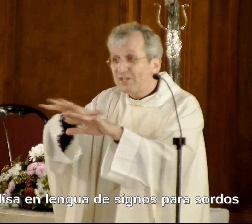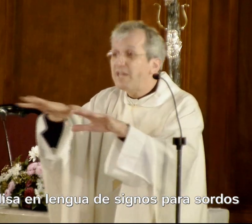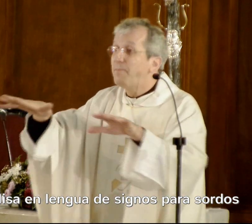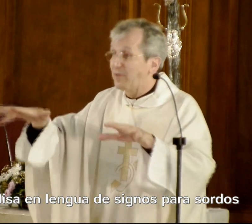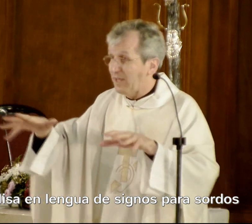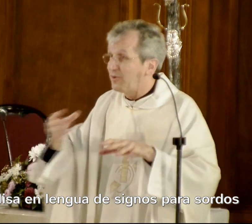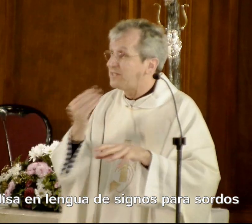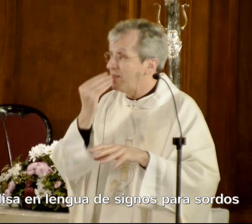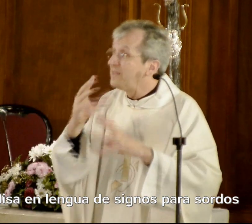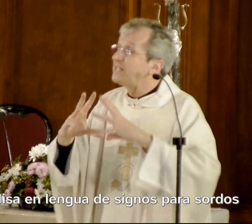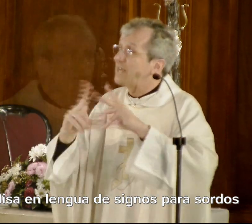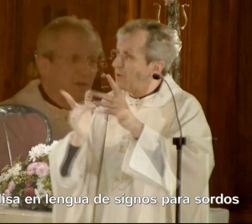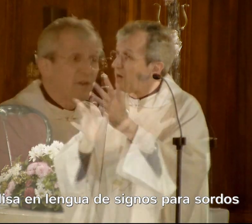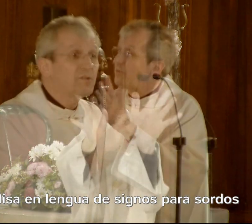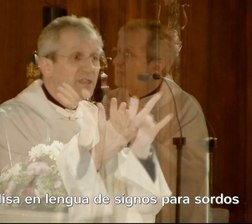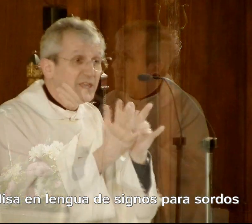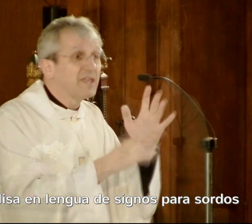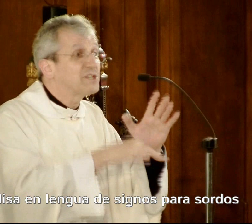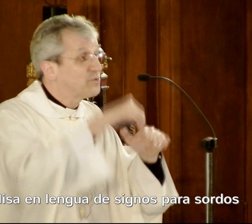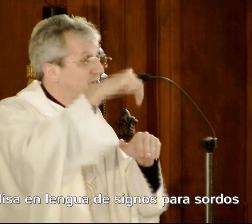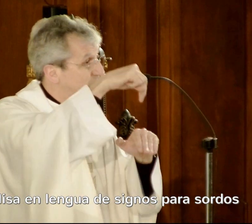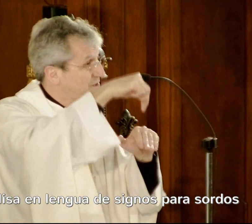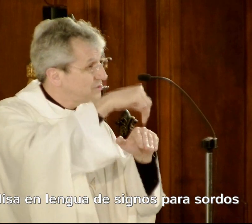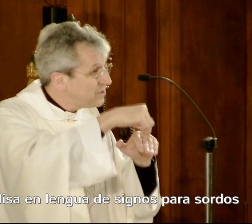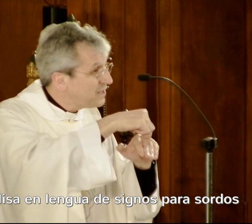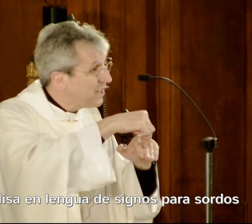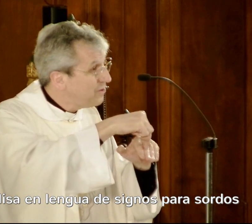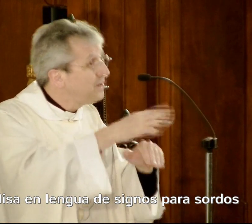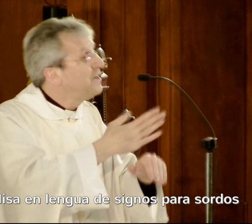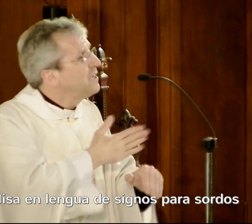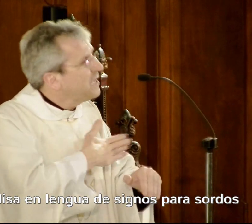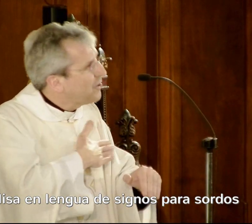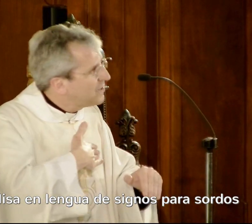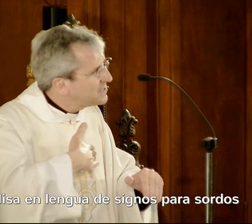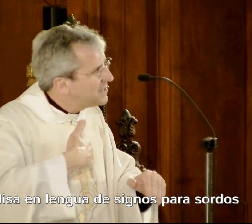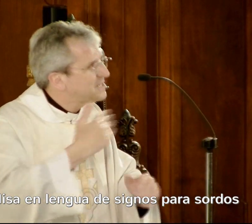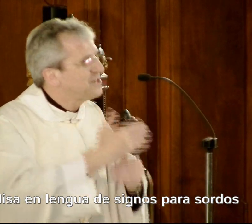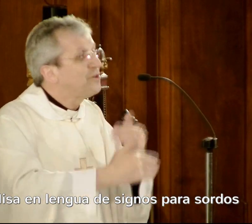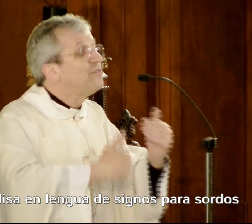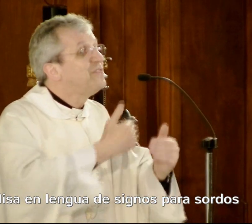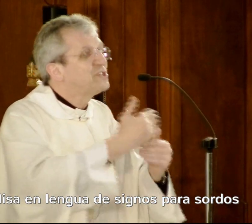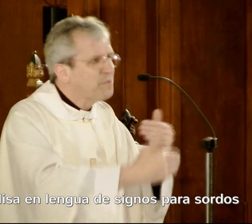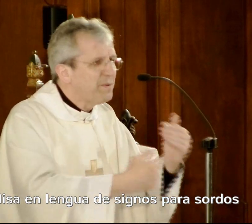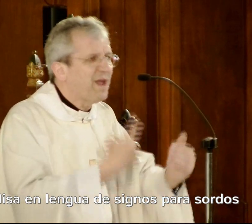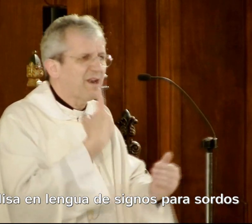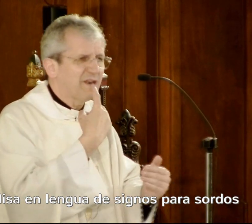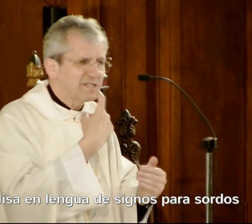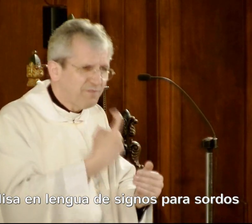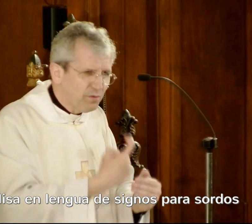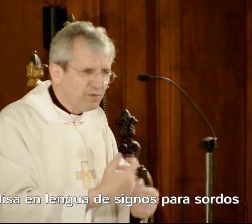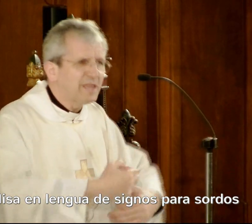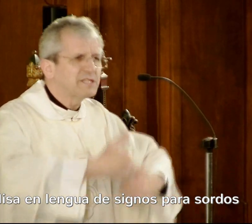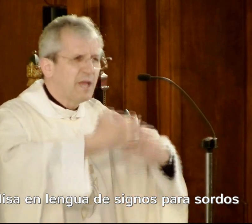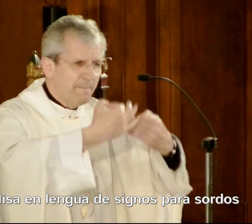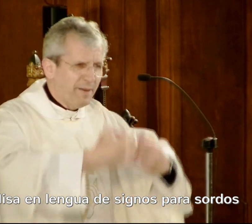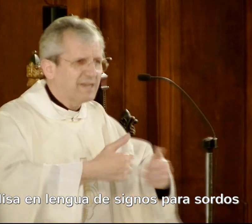y portadores de esa buena noticia de Jesucristo resucitado, y con ese deseo de superar las dificultades para